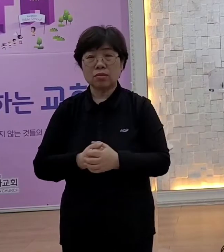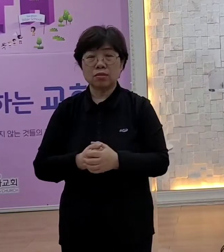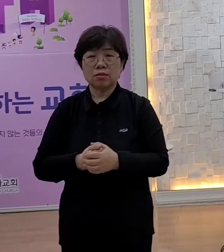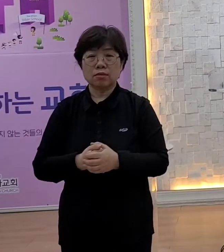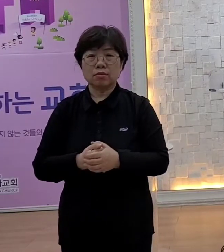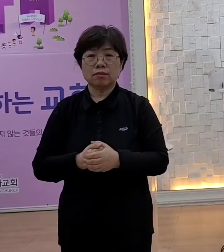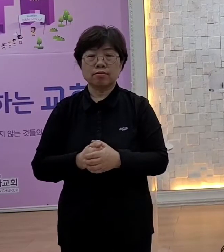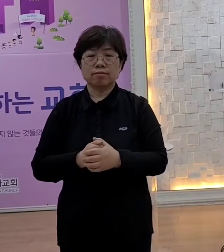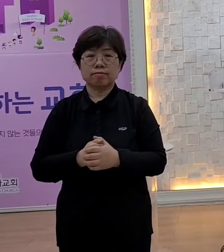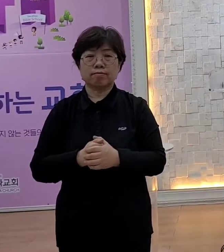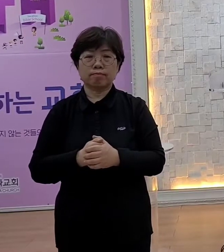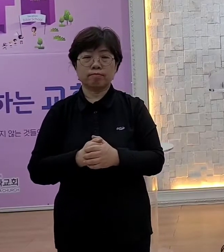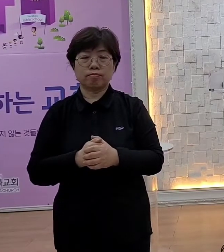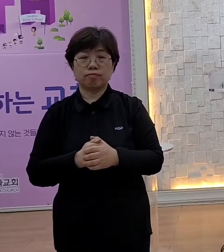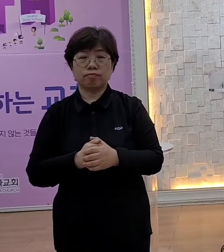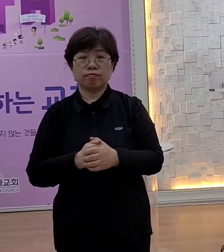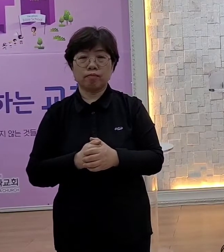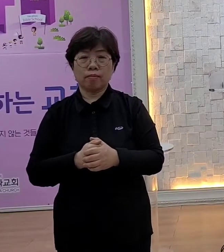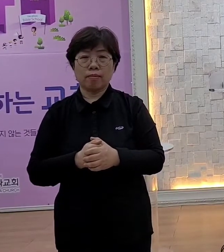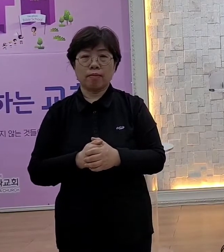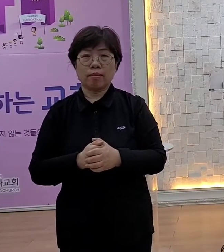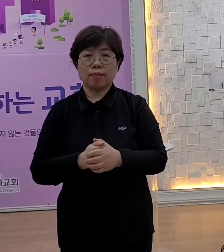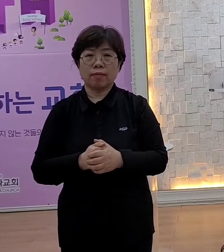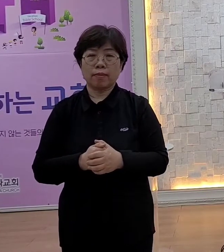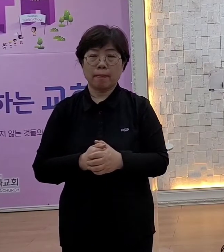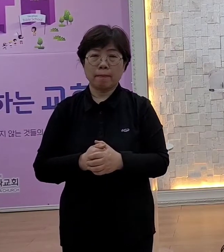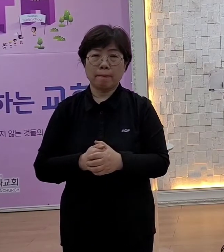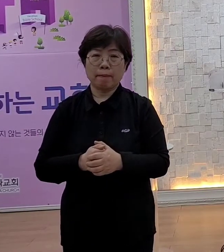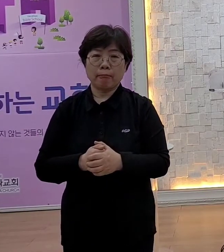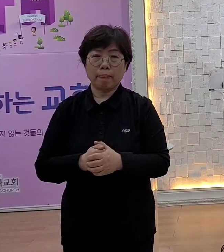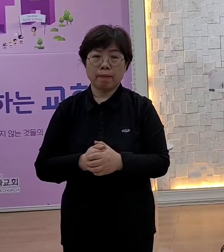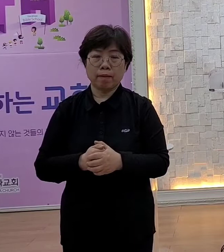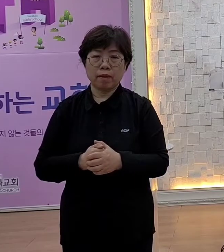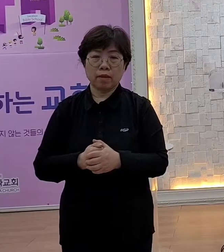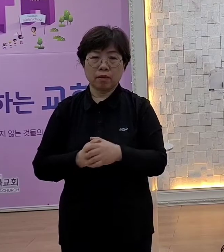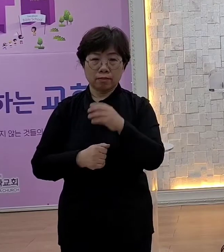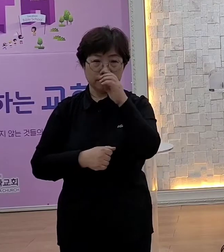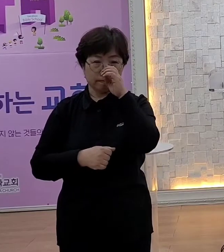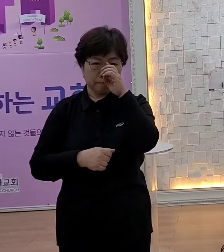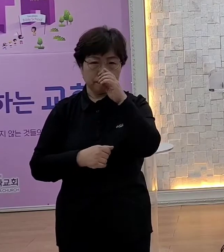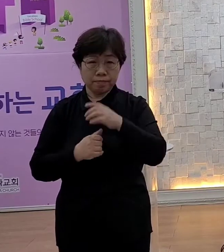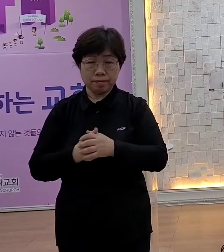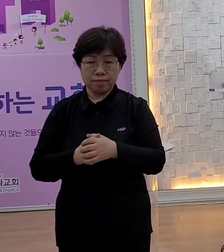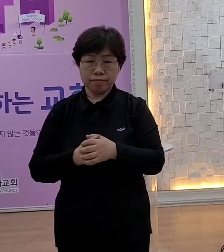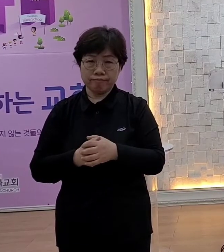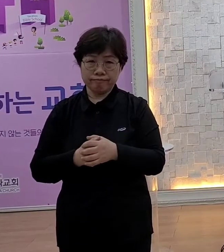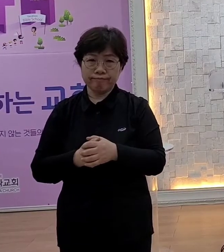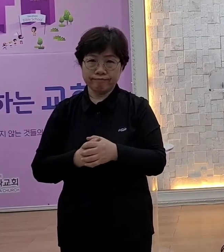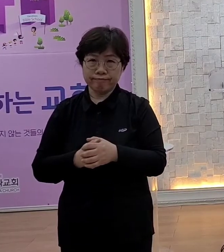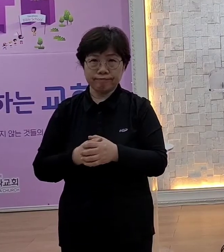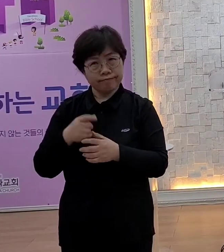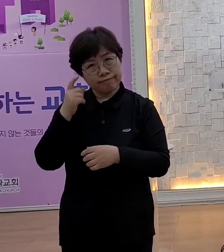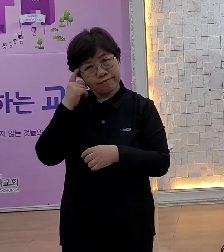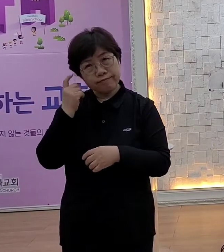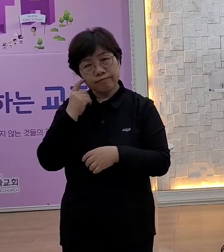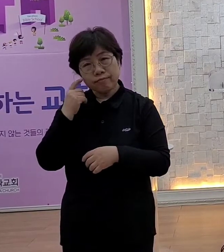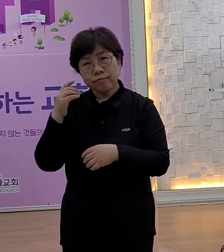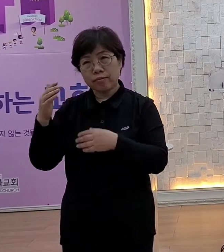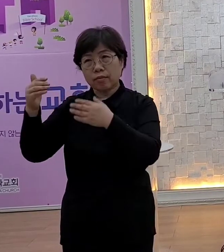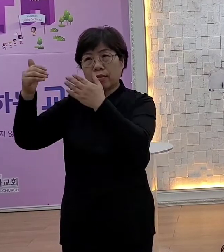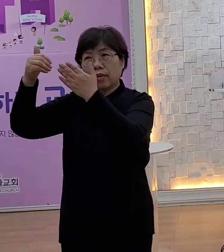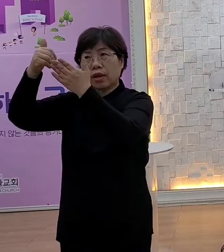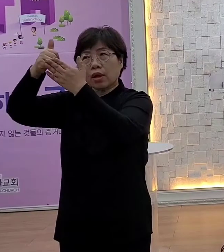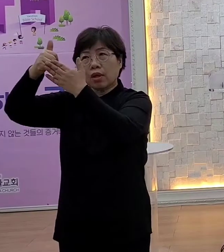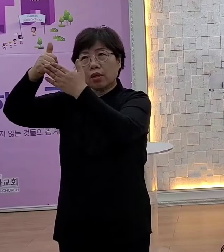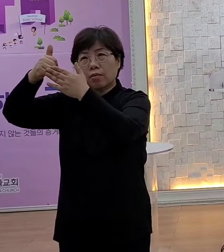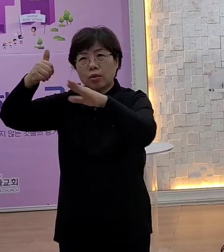이게 우리가 이제 통밥 불려보면 이런 생각이 드는 거예요. 하나님은 뭐 우리가 뭐